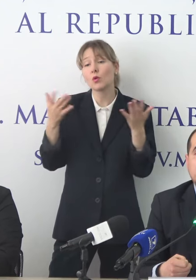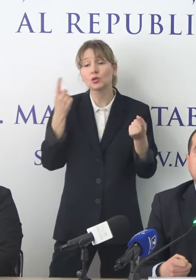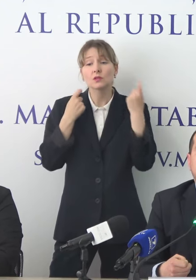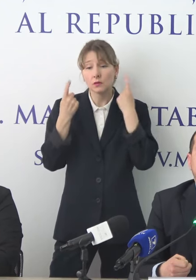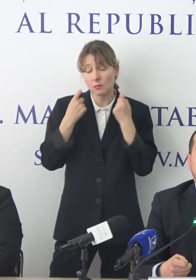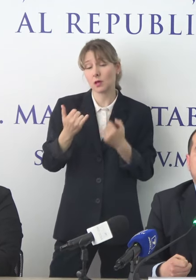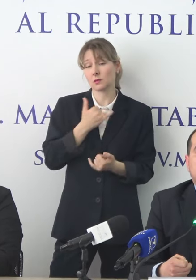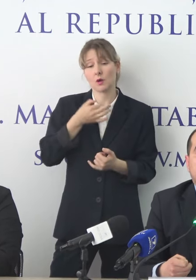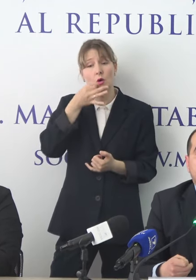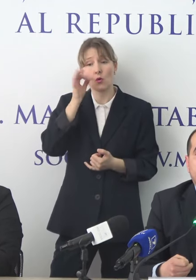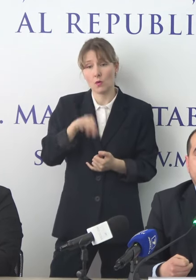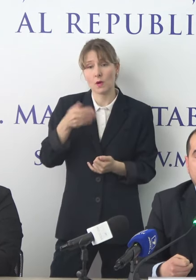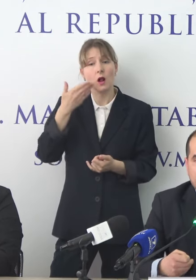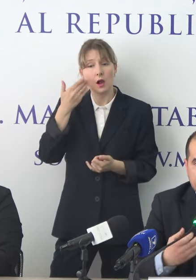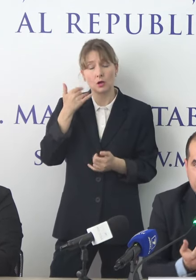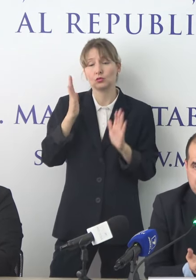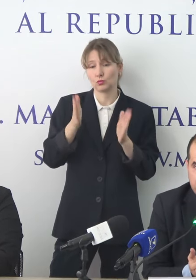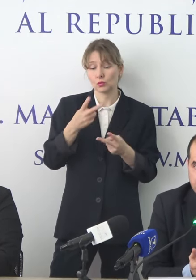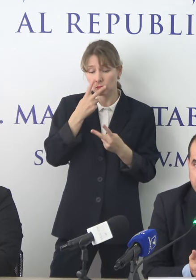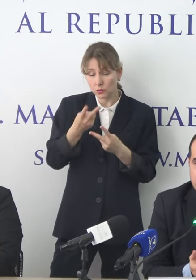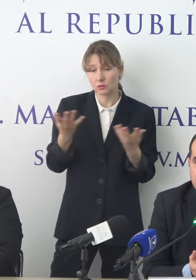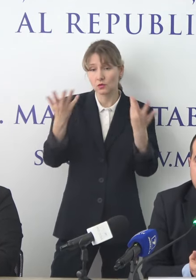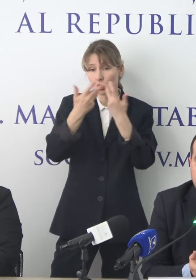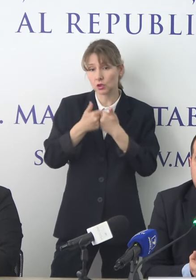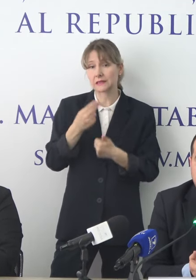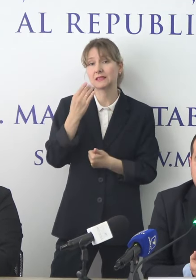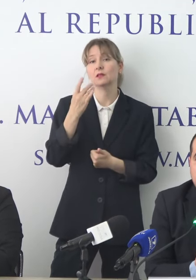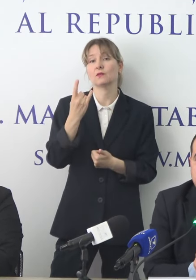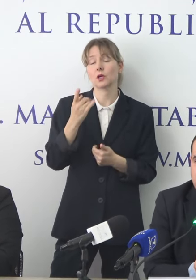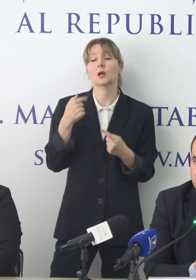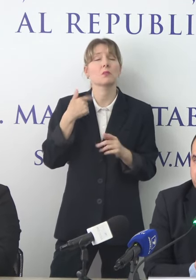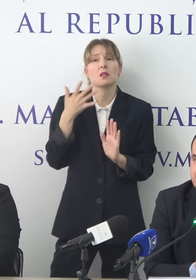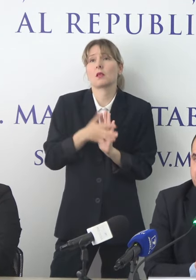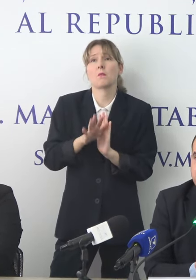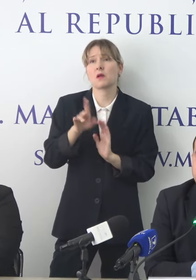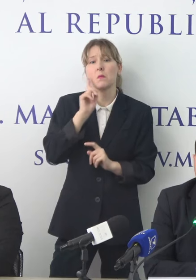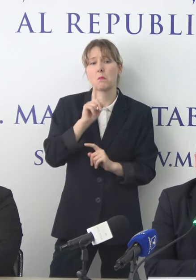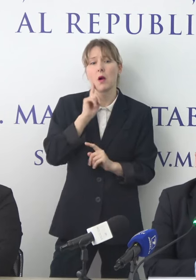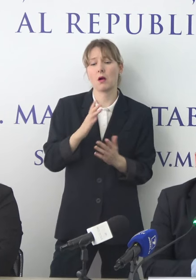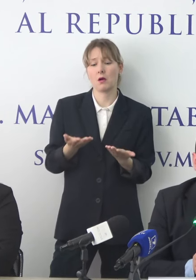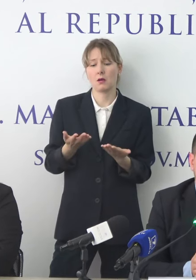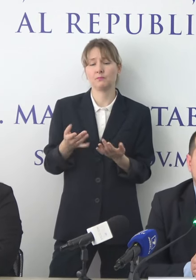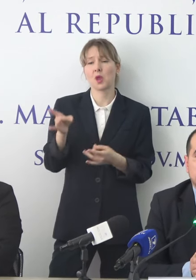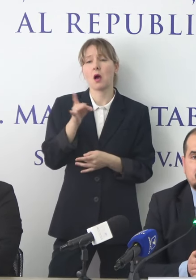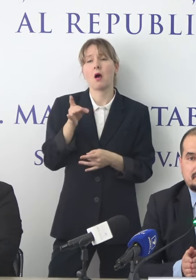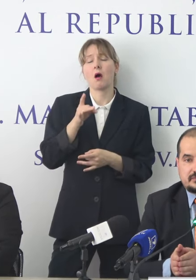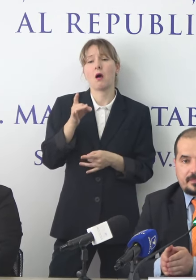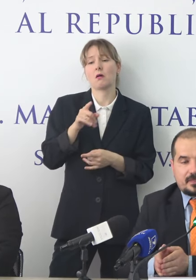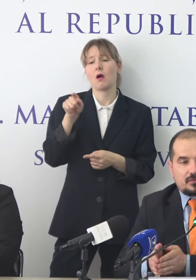acum ne uităm pe cifre și noi nu înțelegem, spre exemplu, de ce în